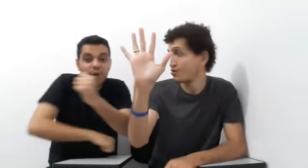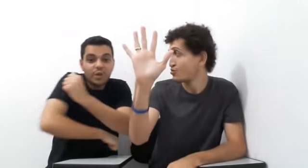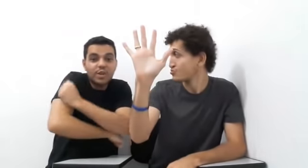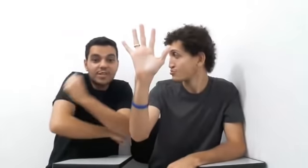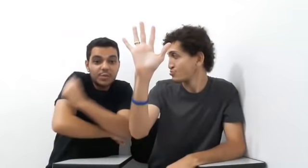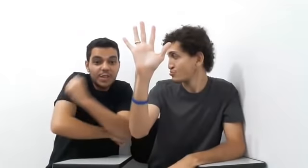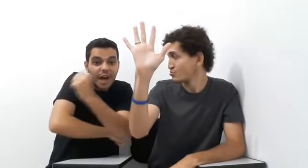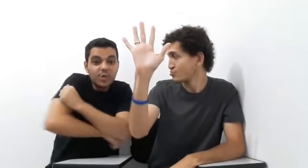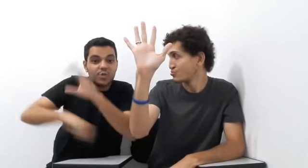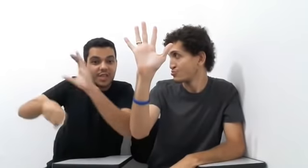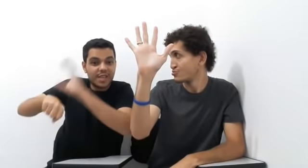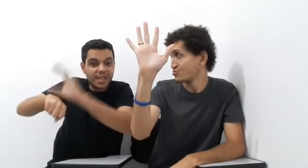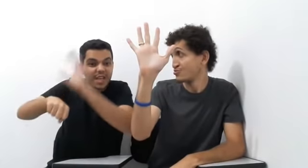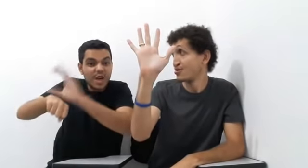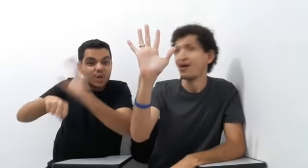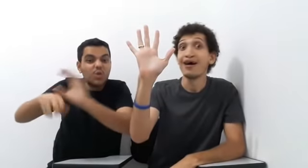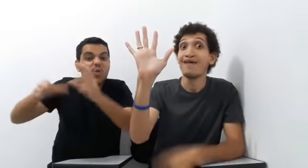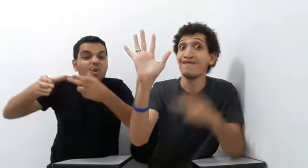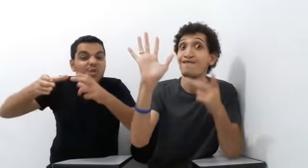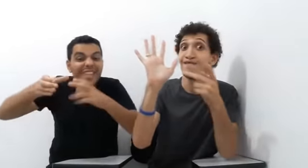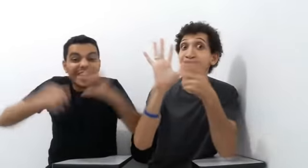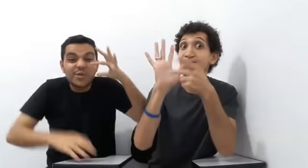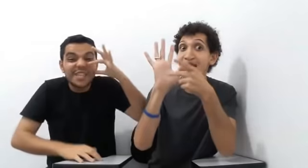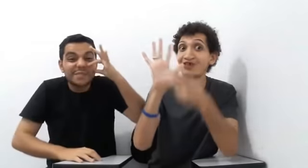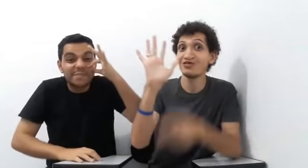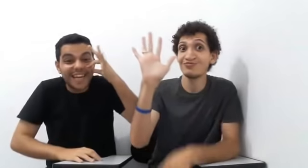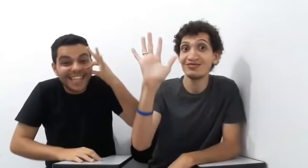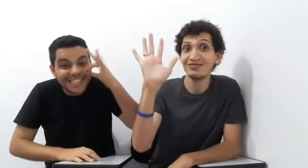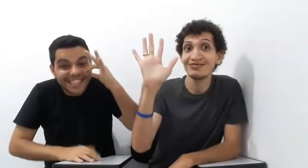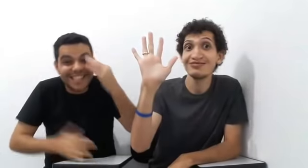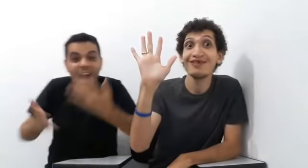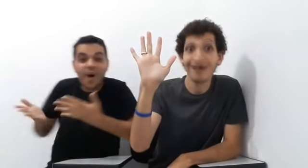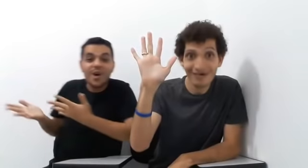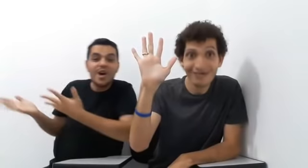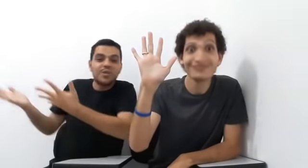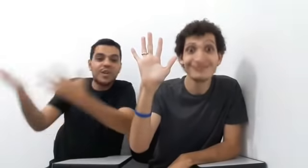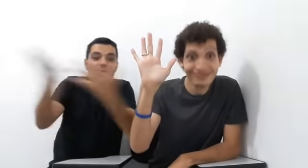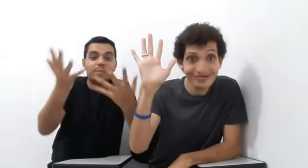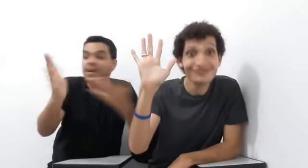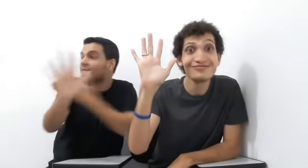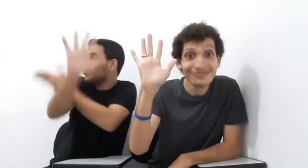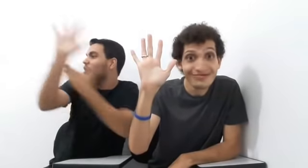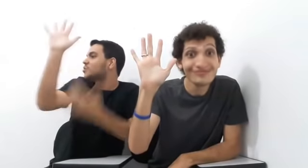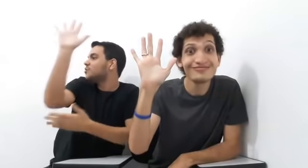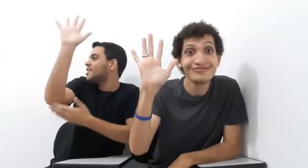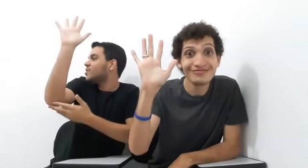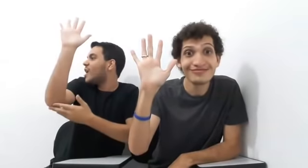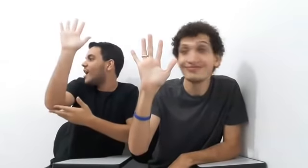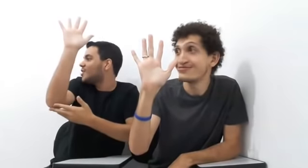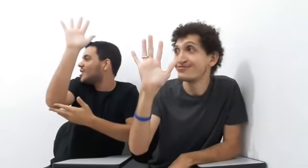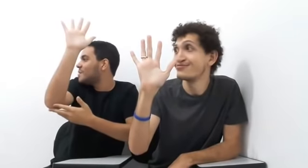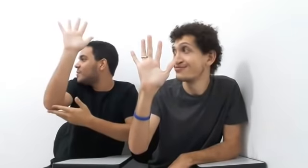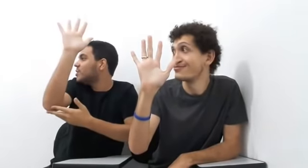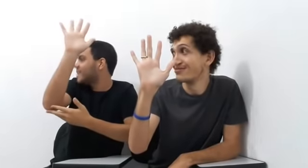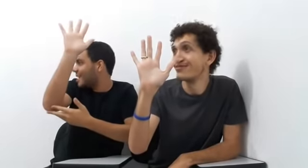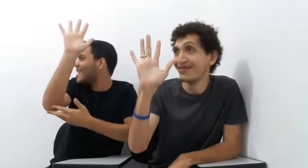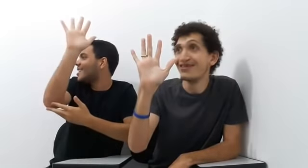nós temos alunos aqui do curso Tertúlias presencial nos acompanhando, está todo mundo fazendo uma árvore aqui bem bonita, né,